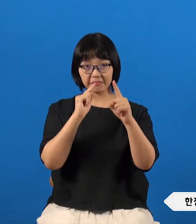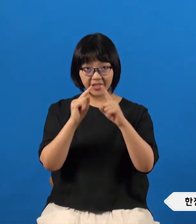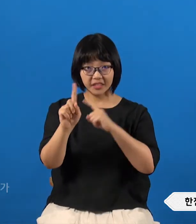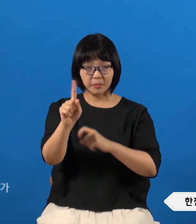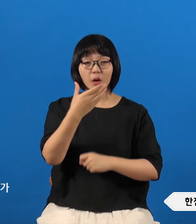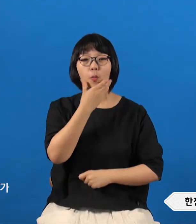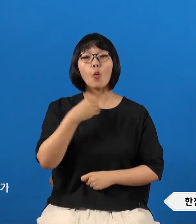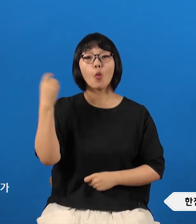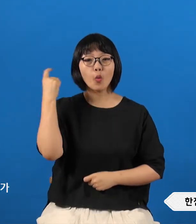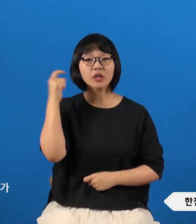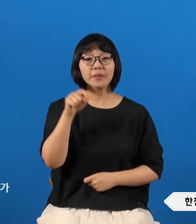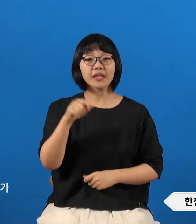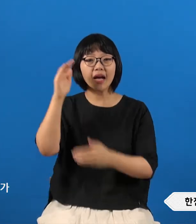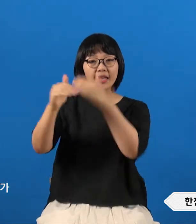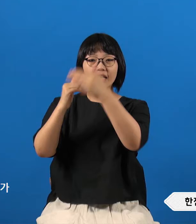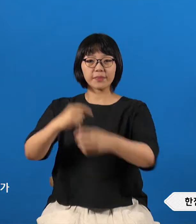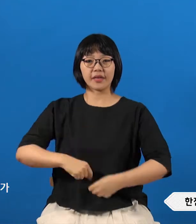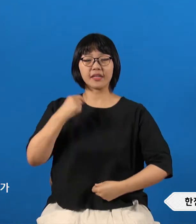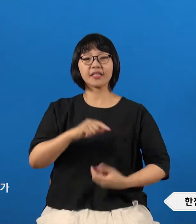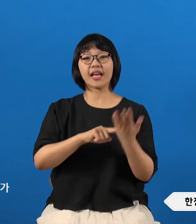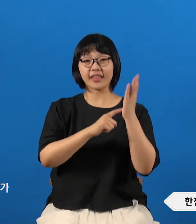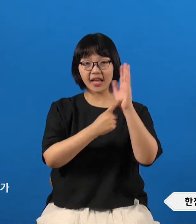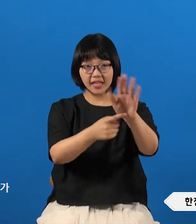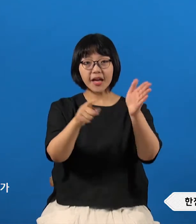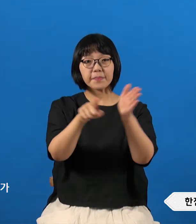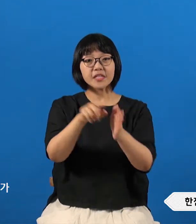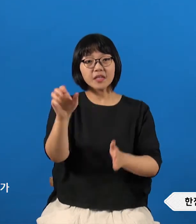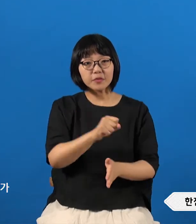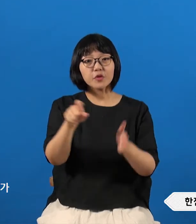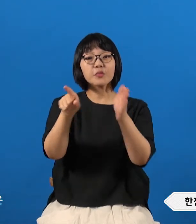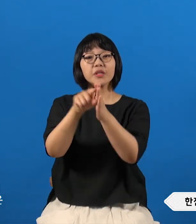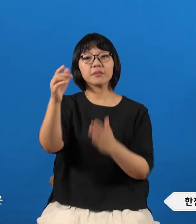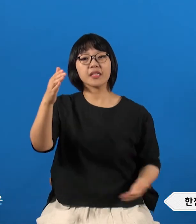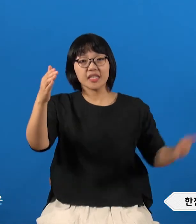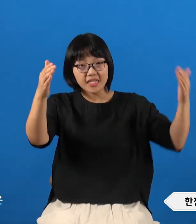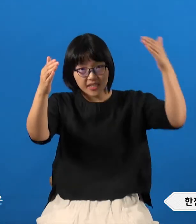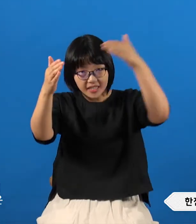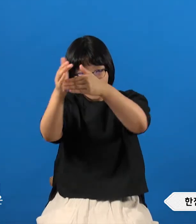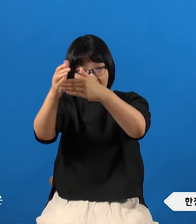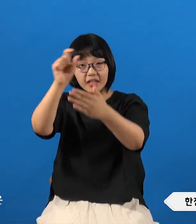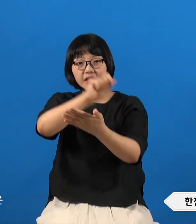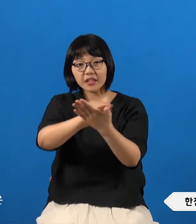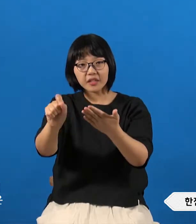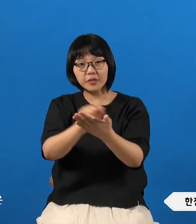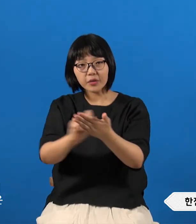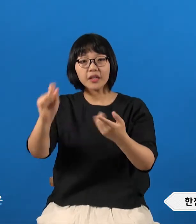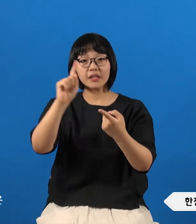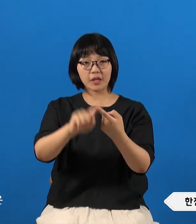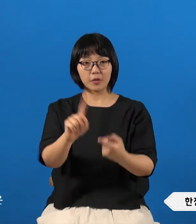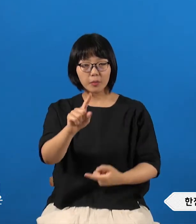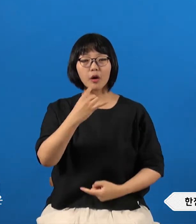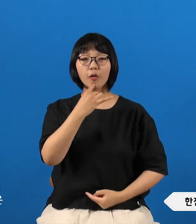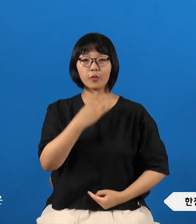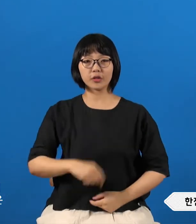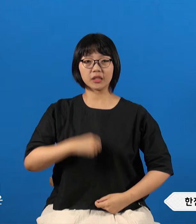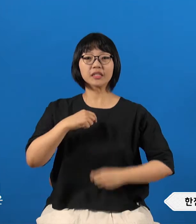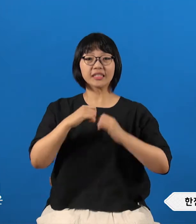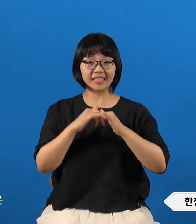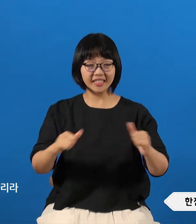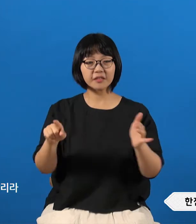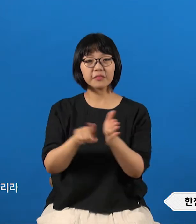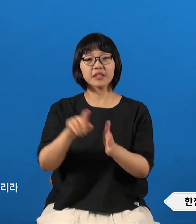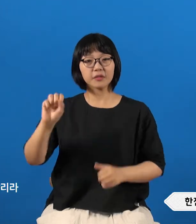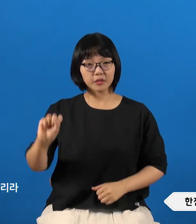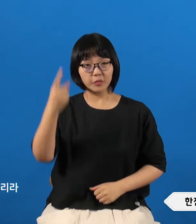17절에 복음에는 하나님의 의가 나타나서 믿음으로 믿음에 이르게 하나니 기록된 바 오직